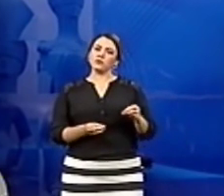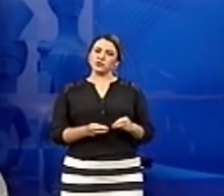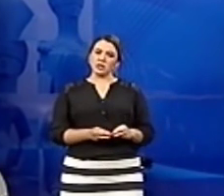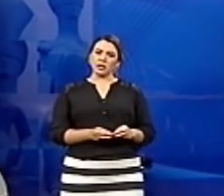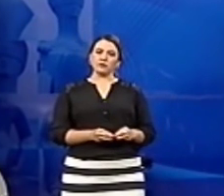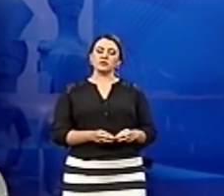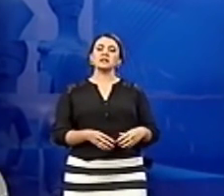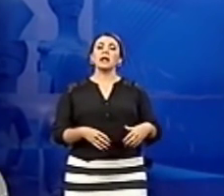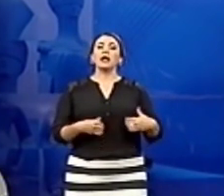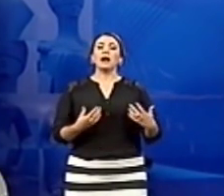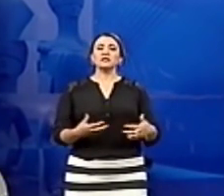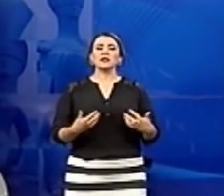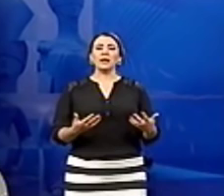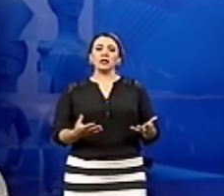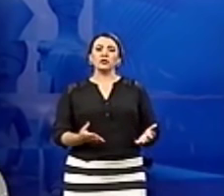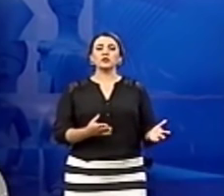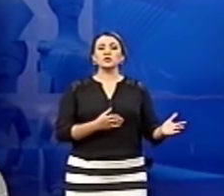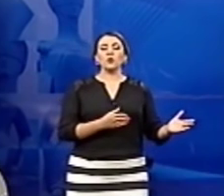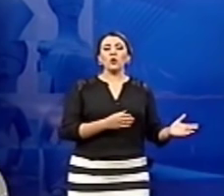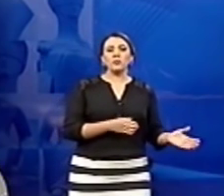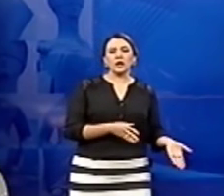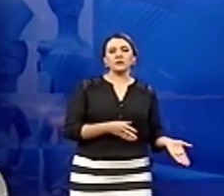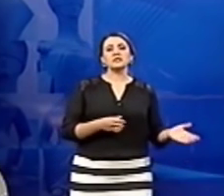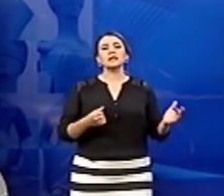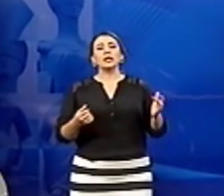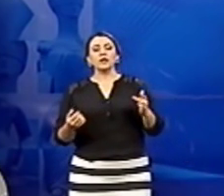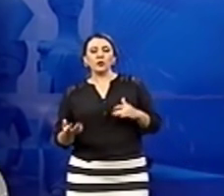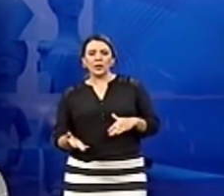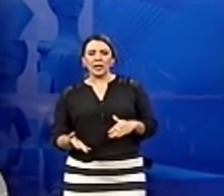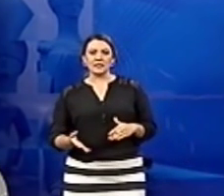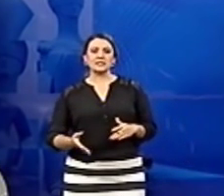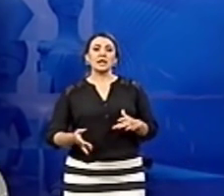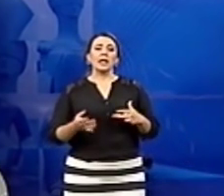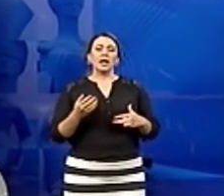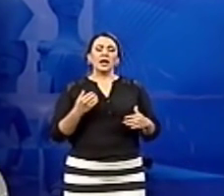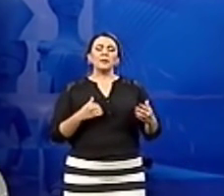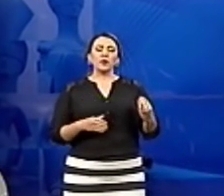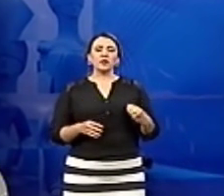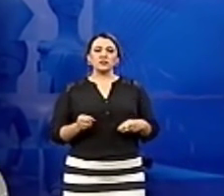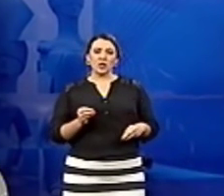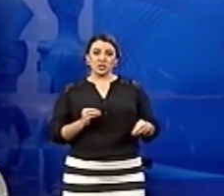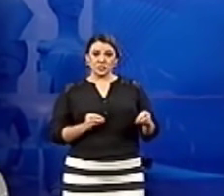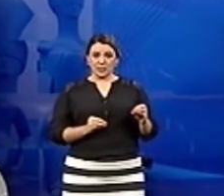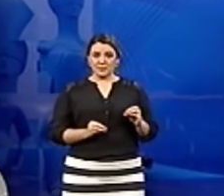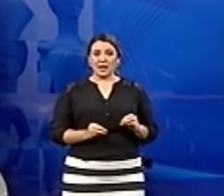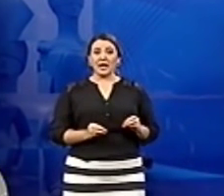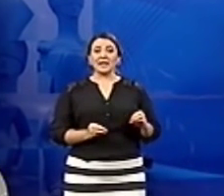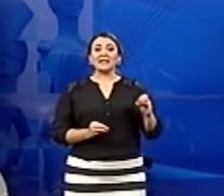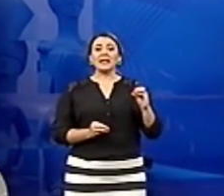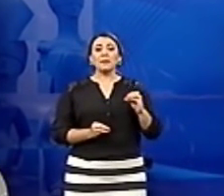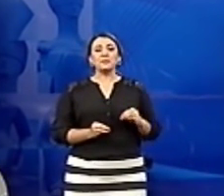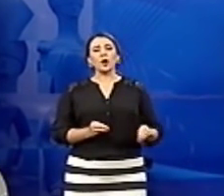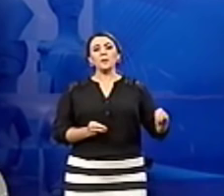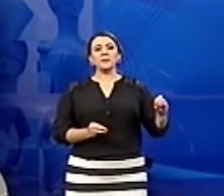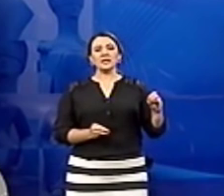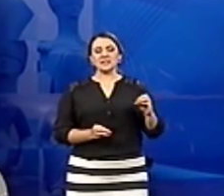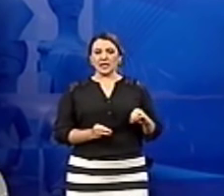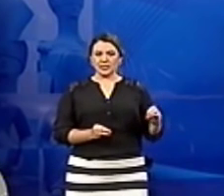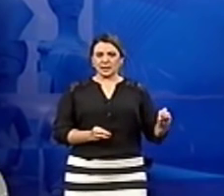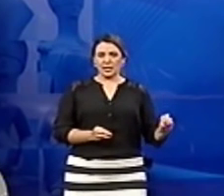alguns direitos aos trabalhadores urbanos e rurais. É importante só a gente lembrar que a própria CLT,